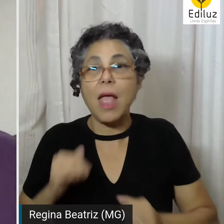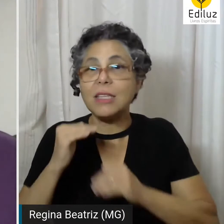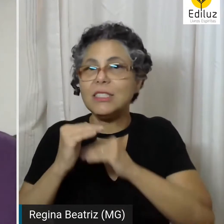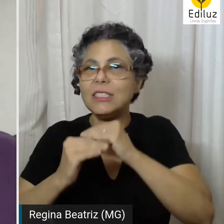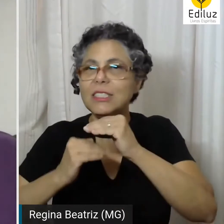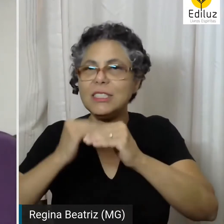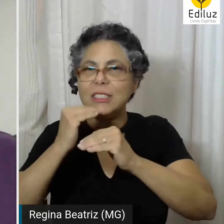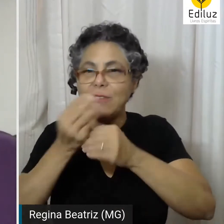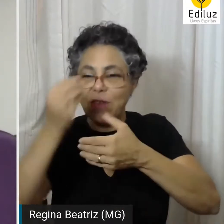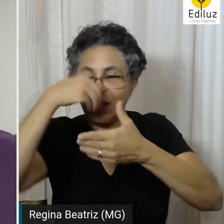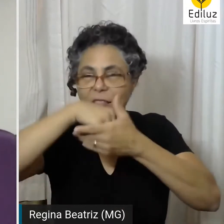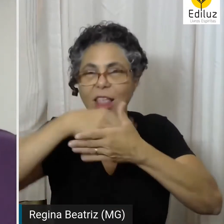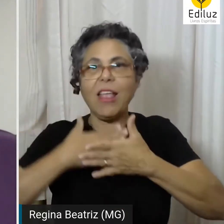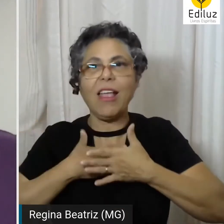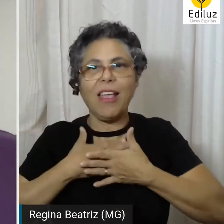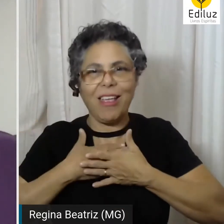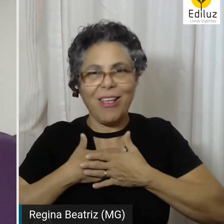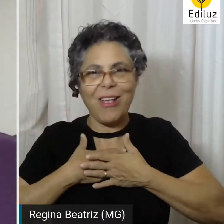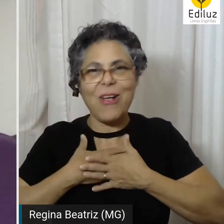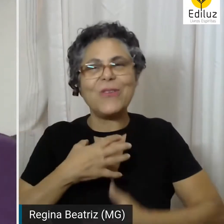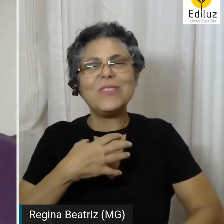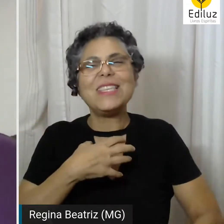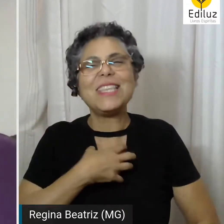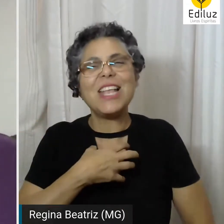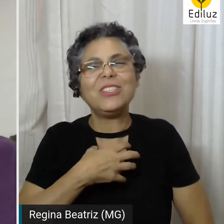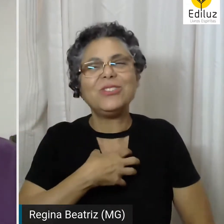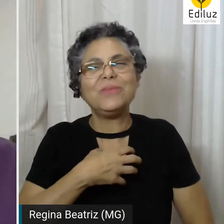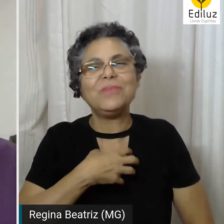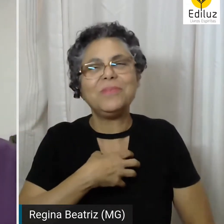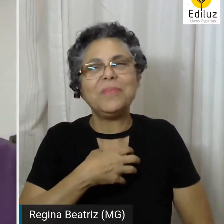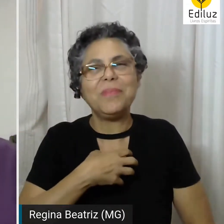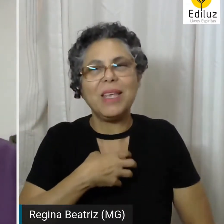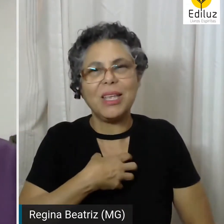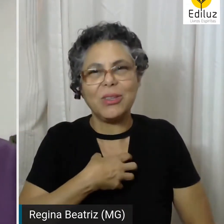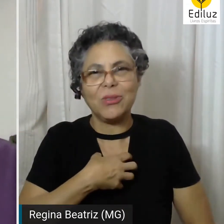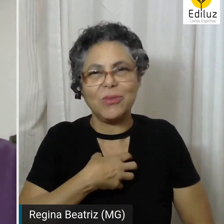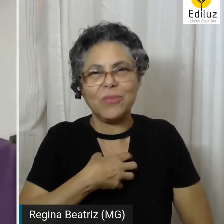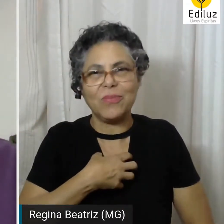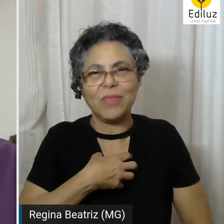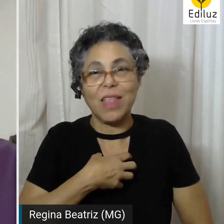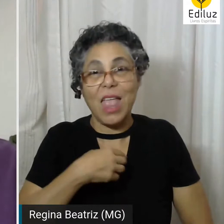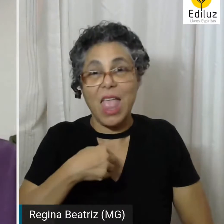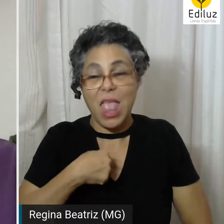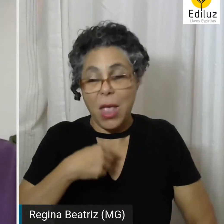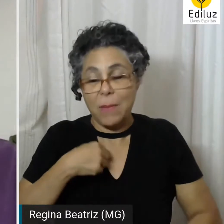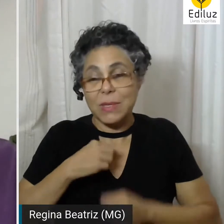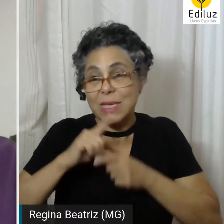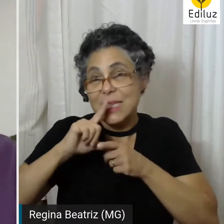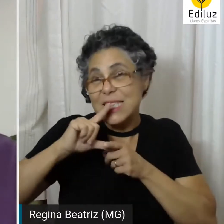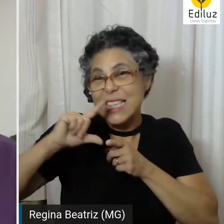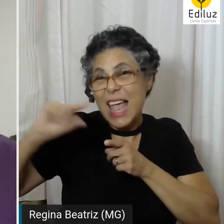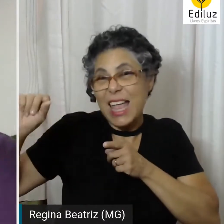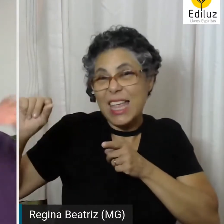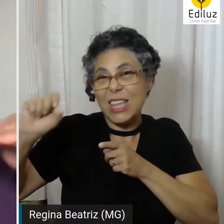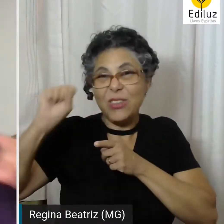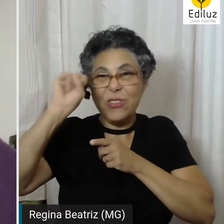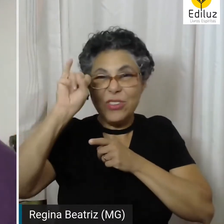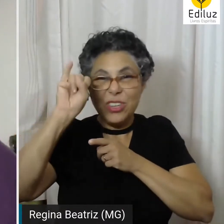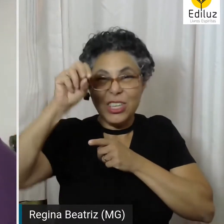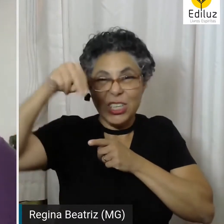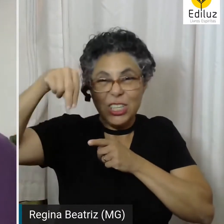desenvolver em nós o sentimento, sair da fase instintual, que